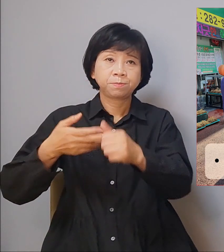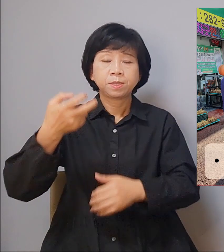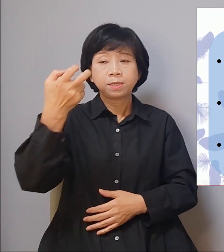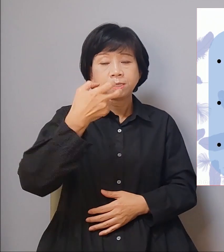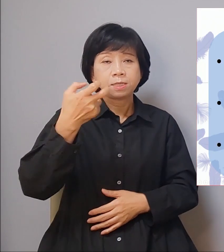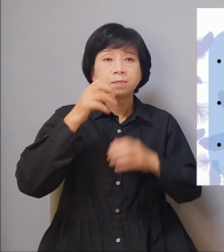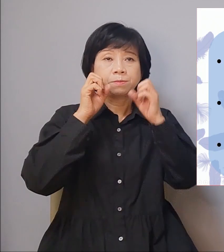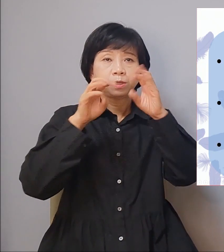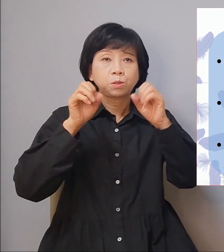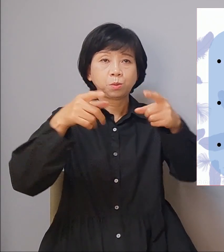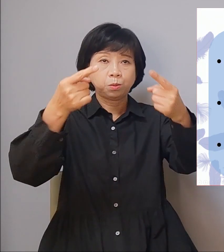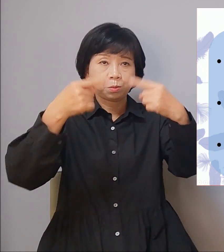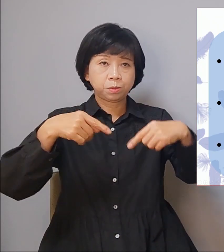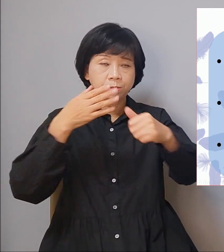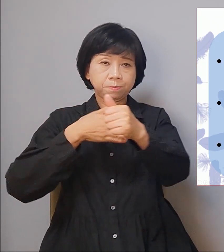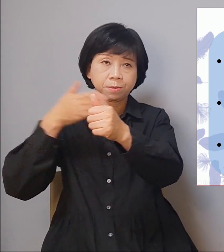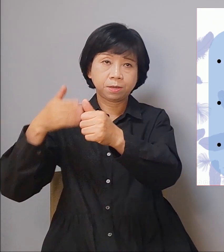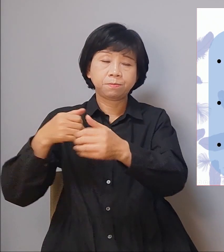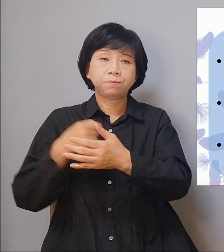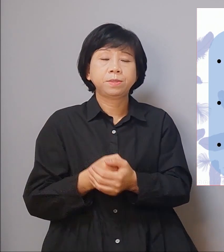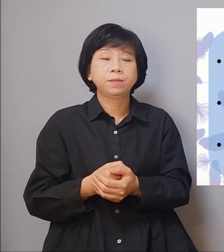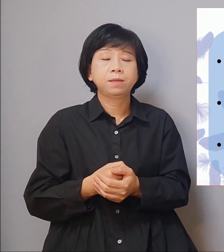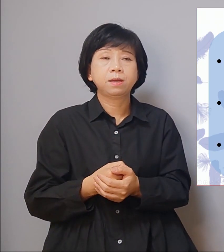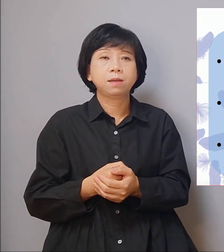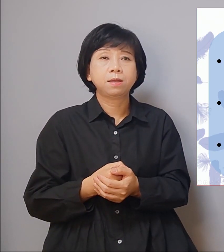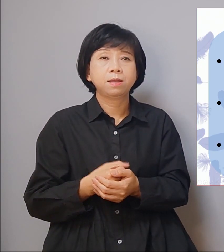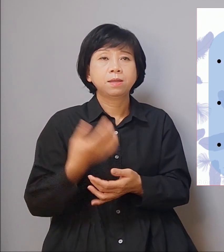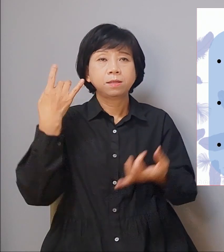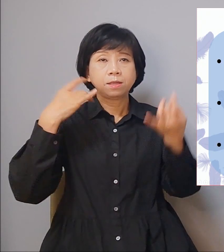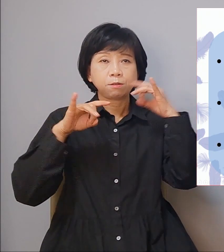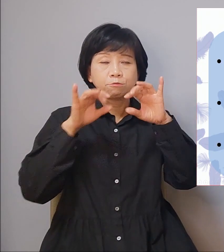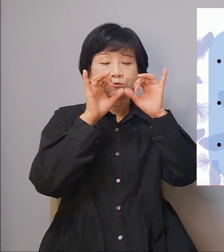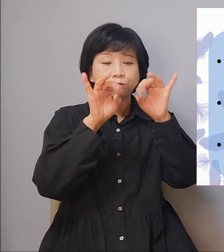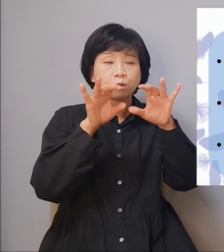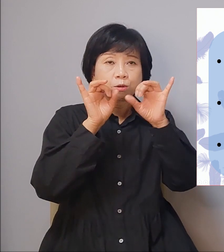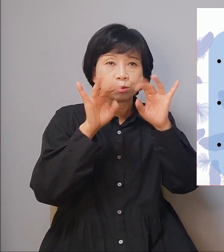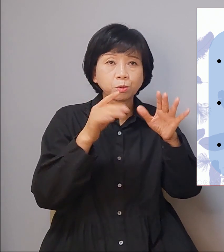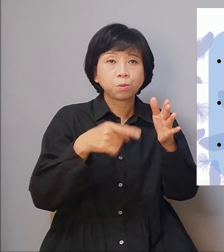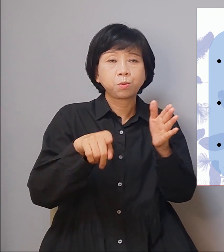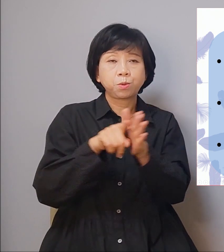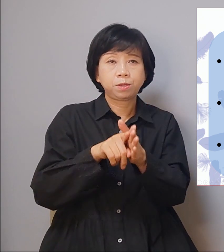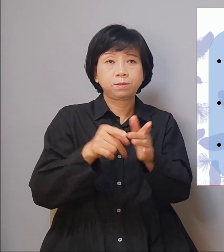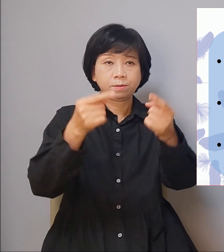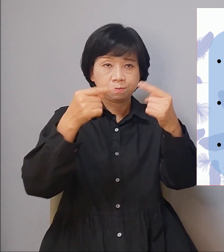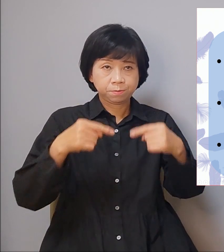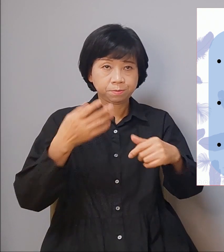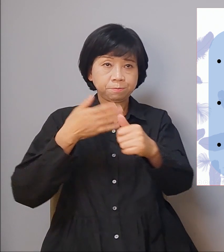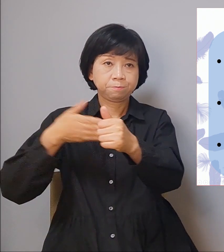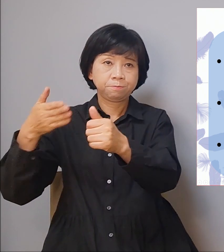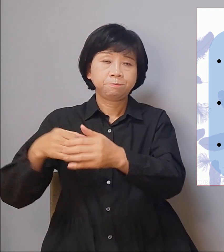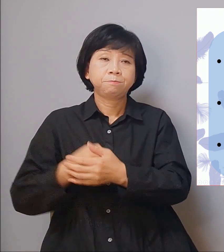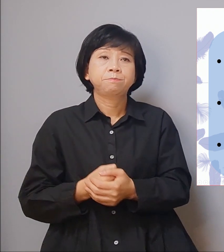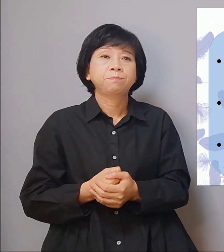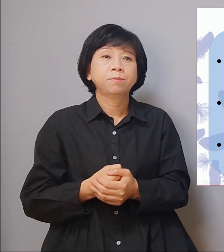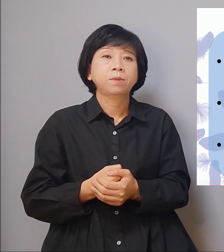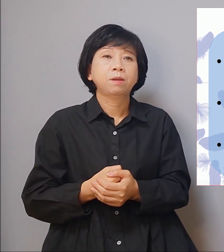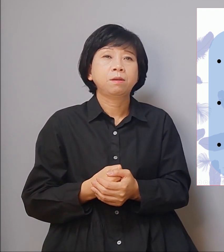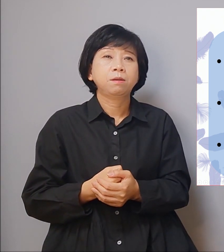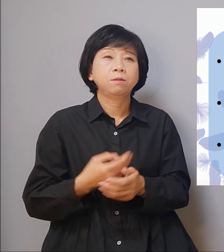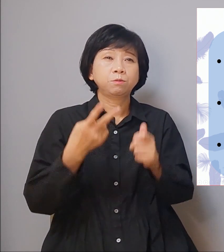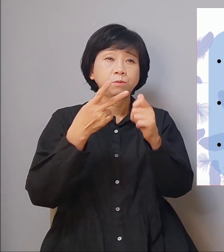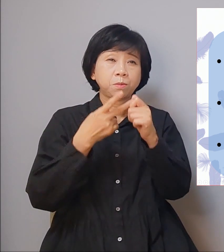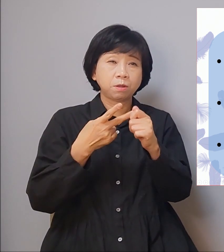동참 바랍니다. 태국 선교를 위해 참여를 기다립니다. 두 번째 성지 순례를 갑니다.